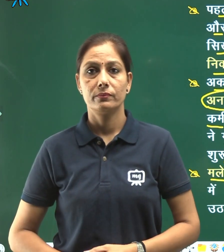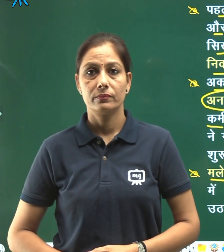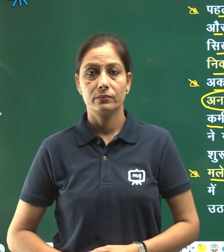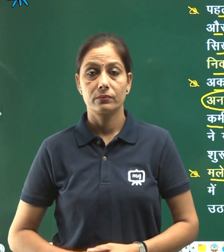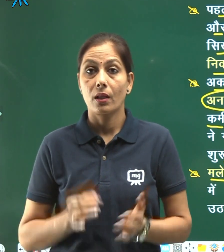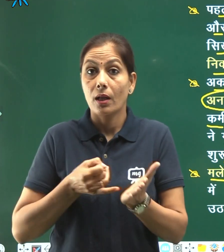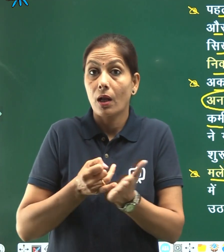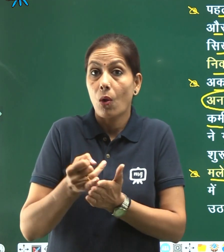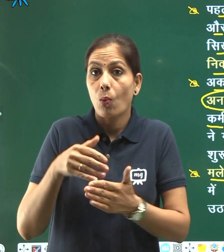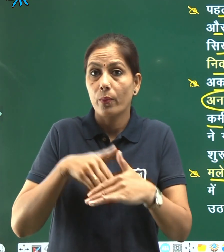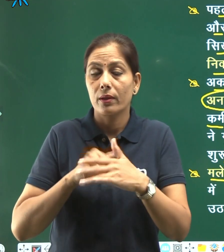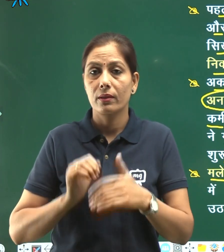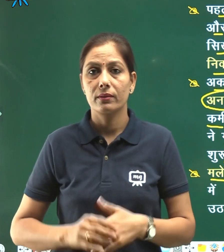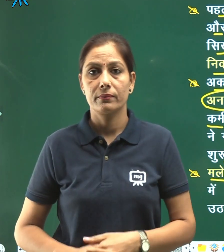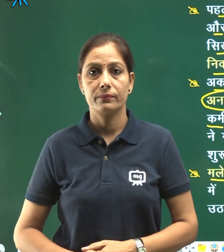गांव में